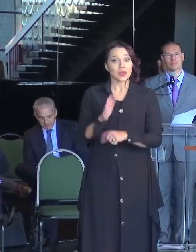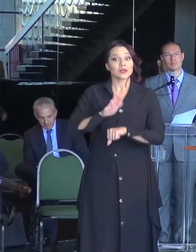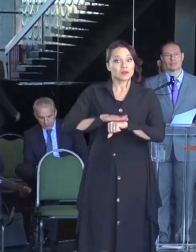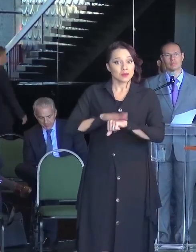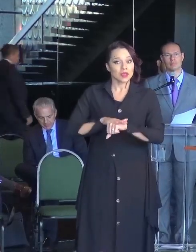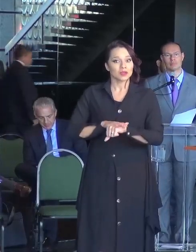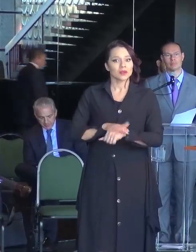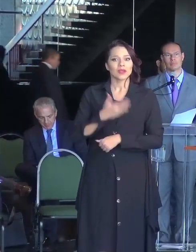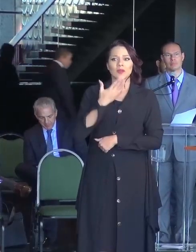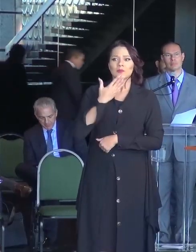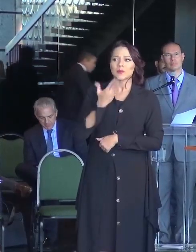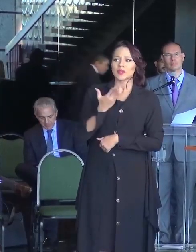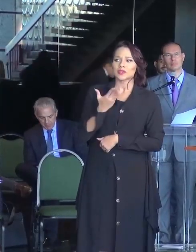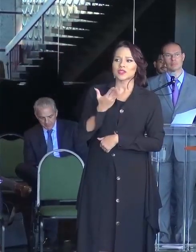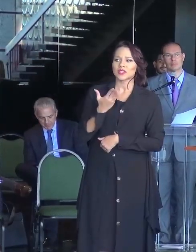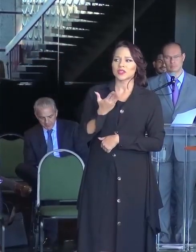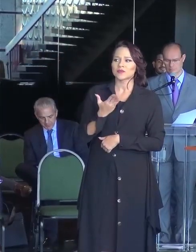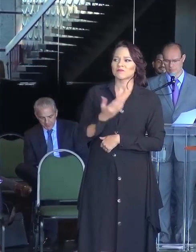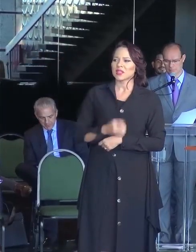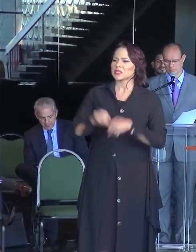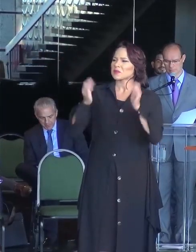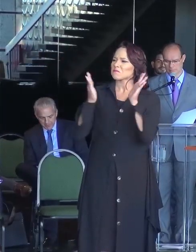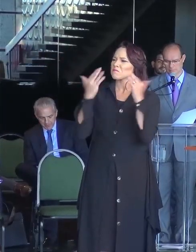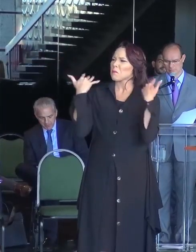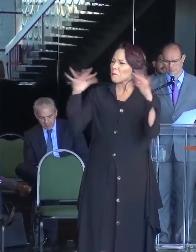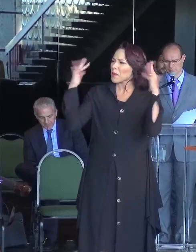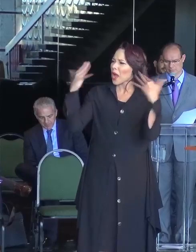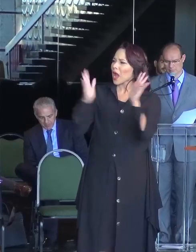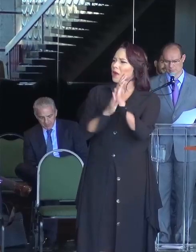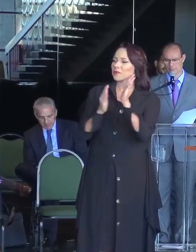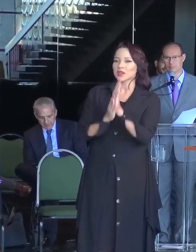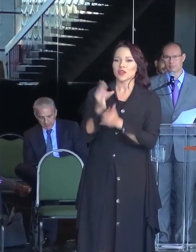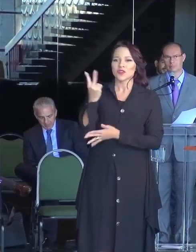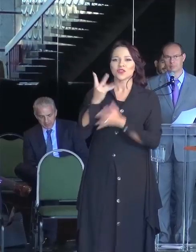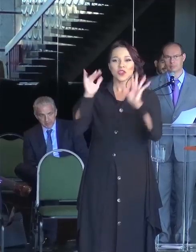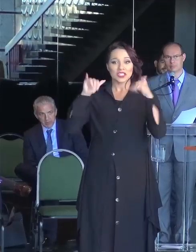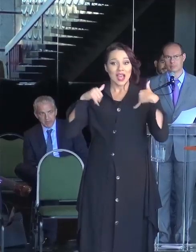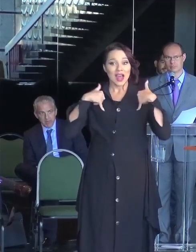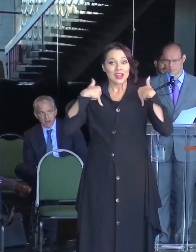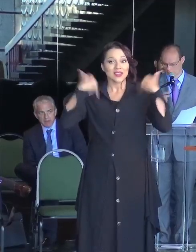momento, pedir uma efusiva salva de palmas para os